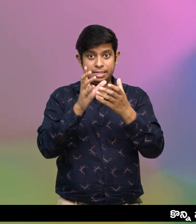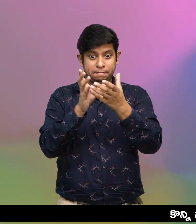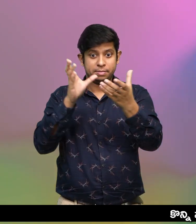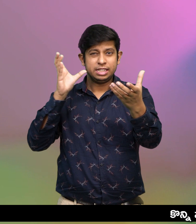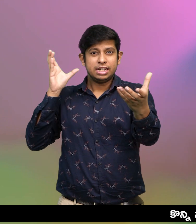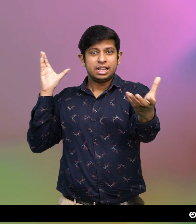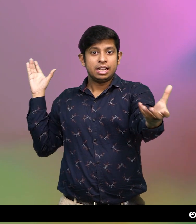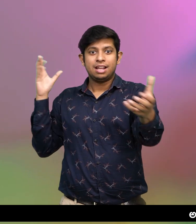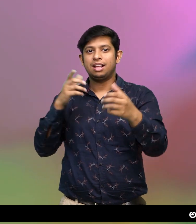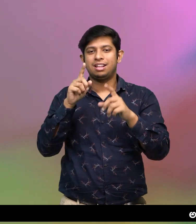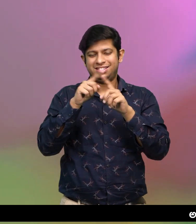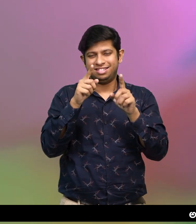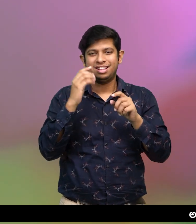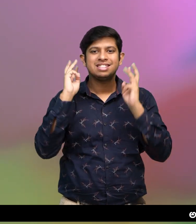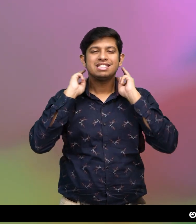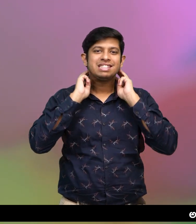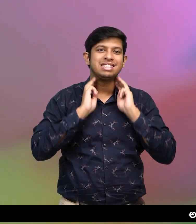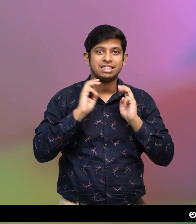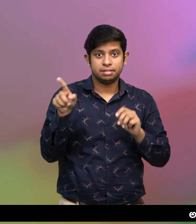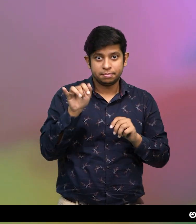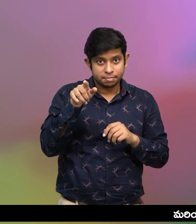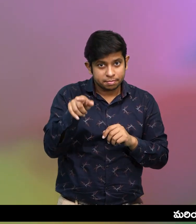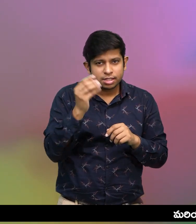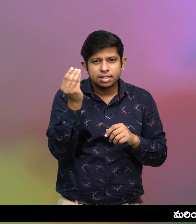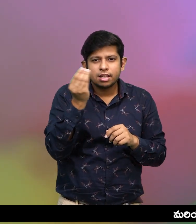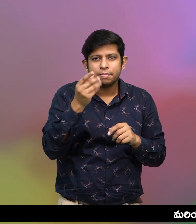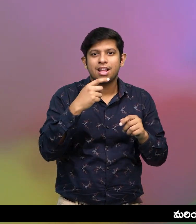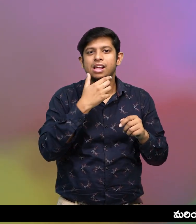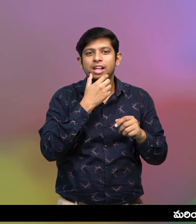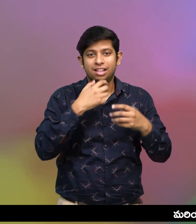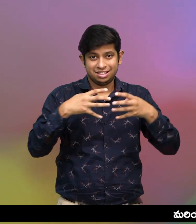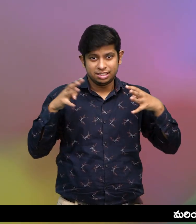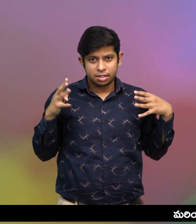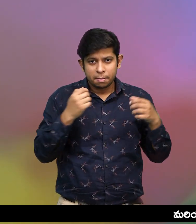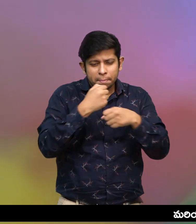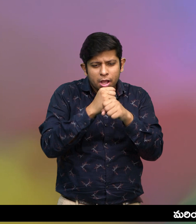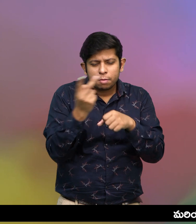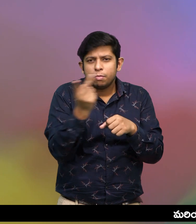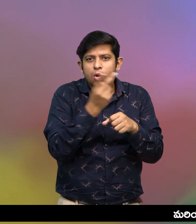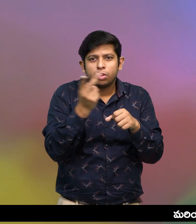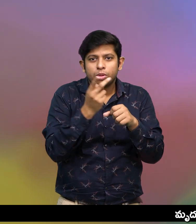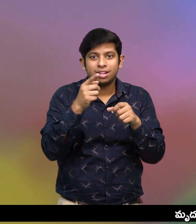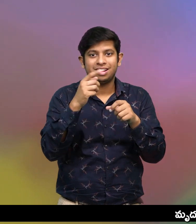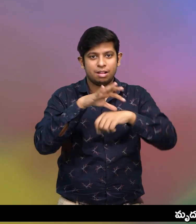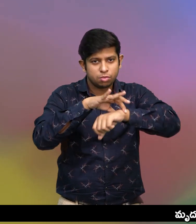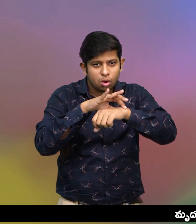చేసిన అస్థిపంజరాలు, సొరచేపలు మరియు కొన్ని ఎముకలు మరియు మృదులాస్థితో